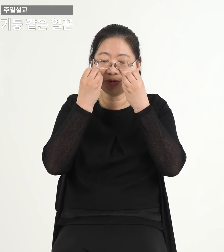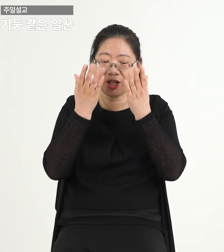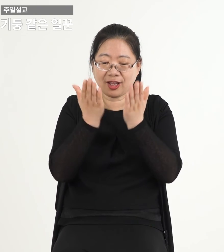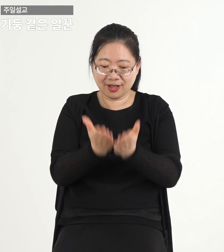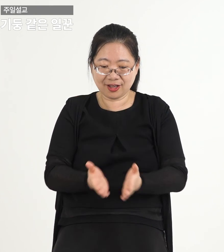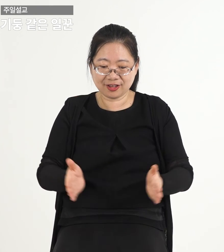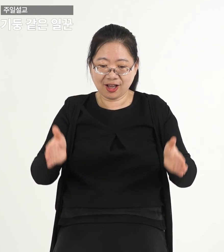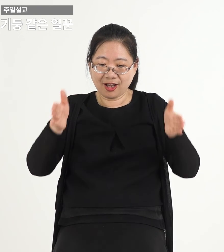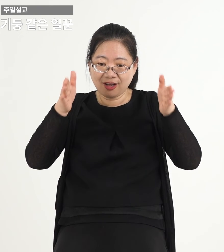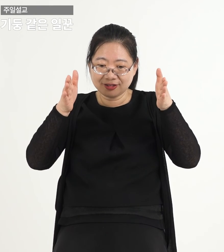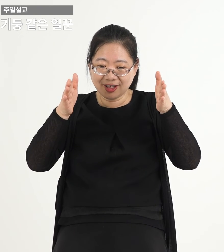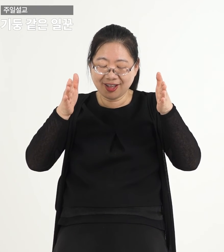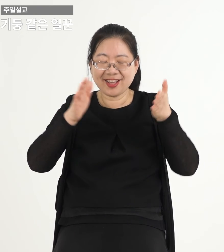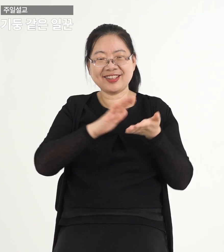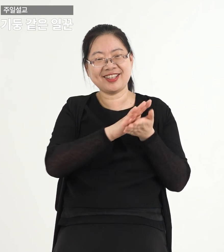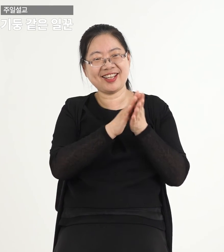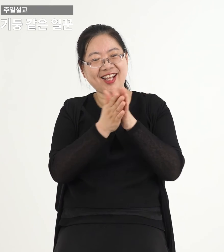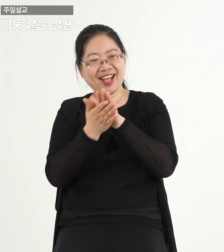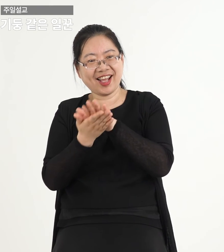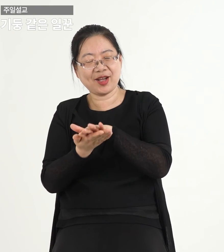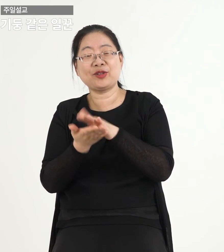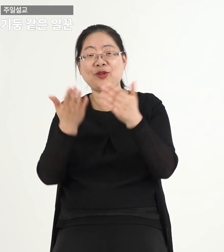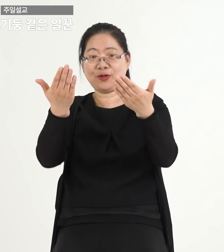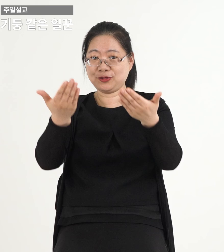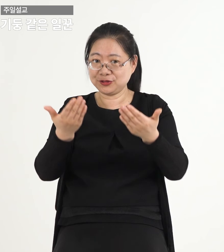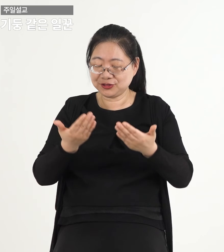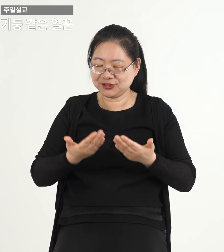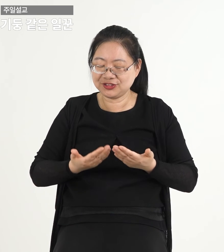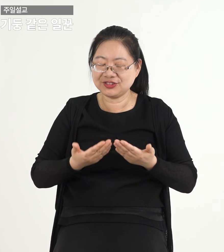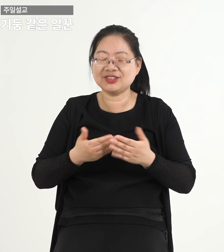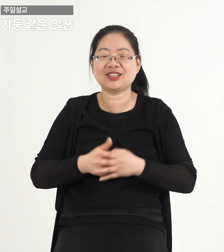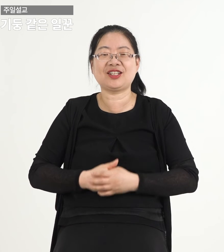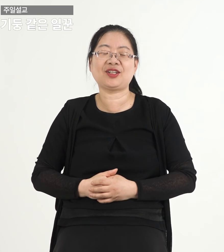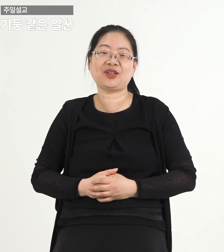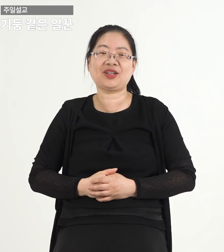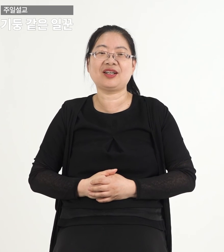새 부대가 되게 하여